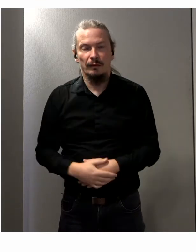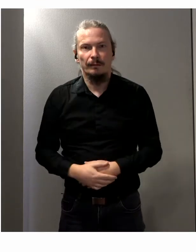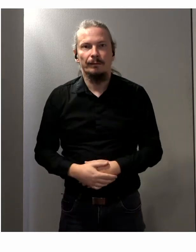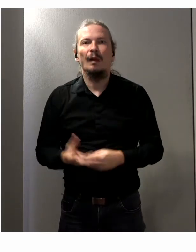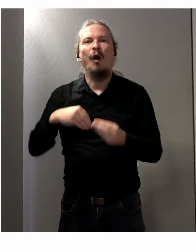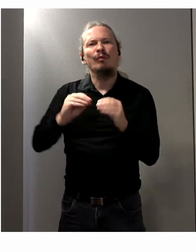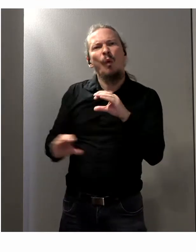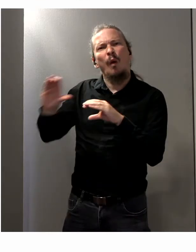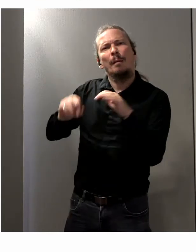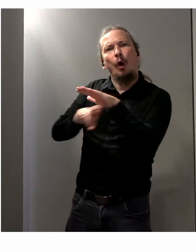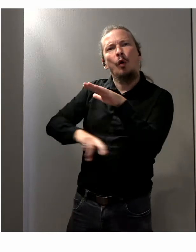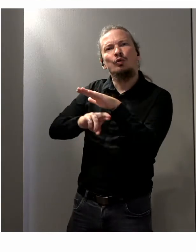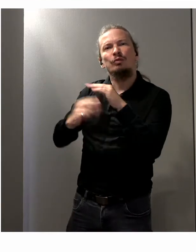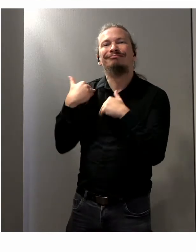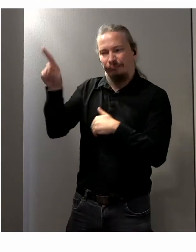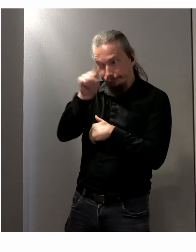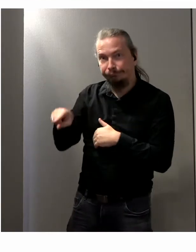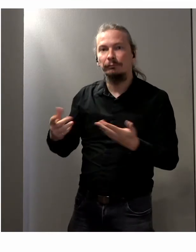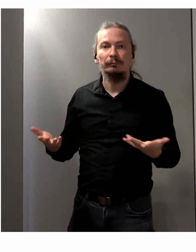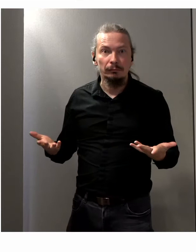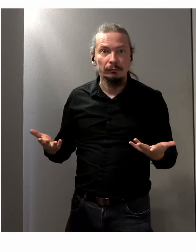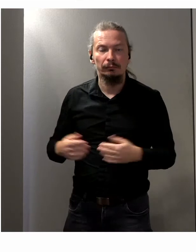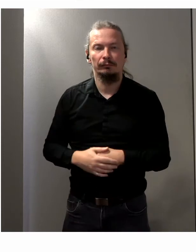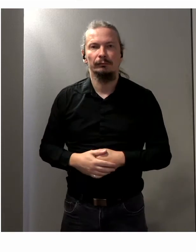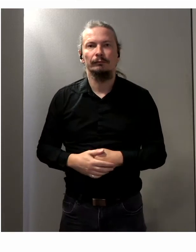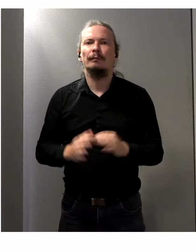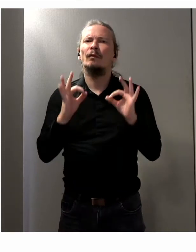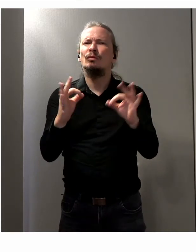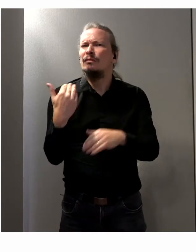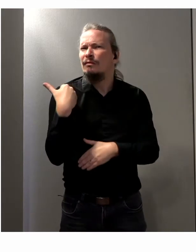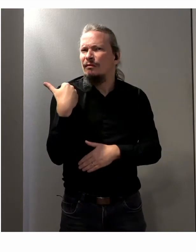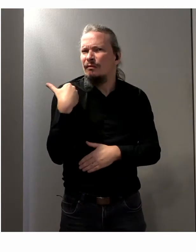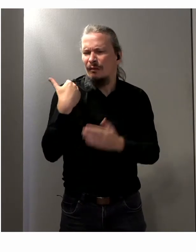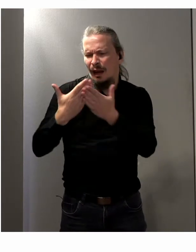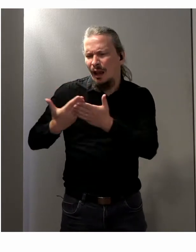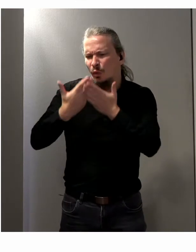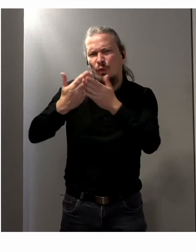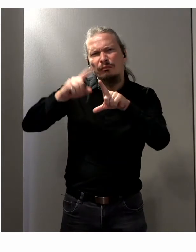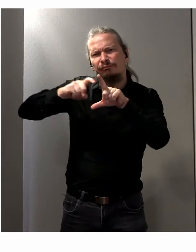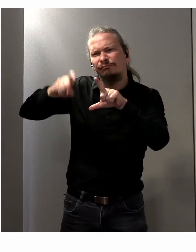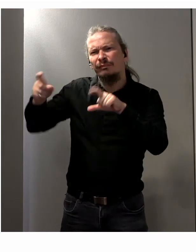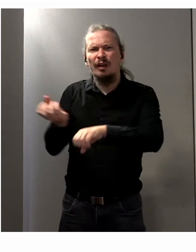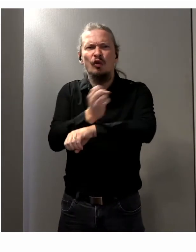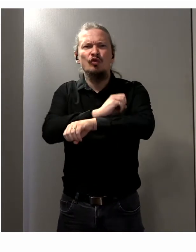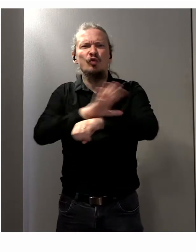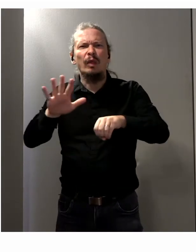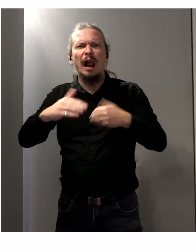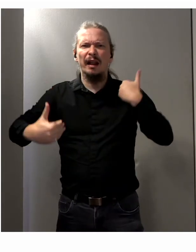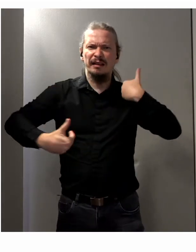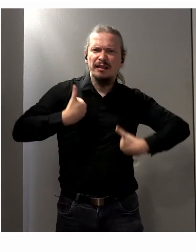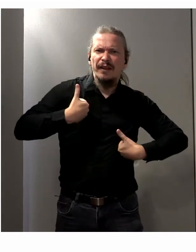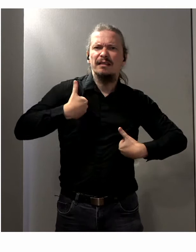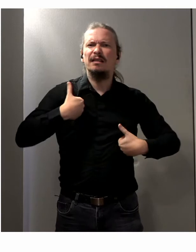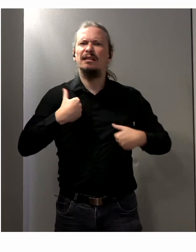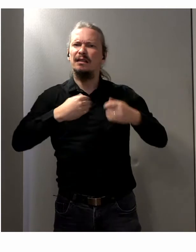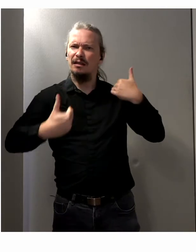que le complément de ressources a été supprimé. Il y a récemment, il y a quelques jours, une étude dans The Journal of Disability Policy